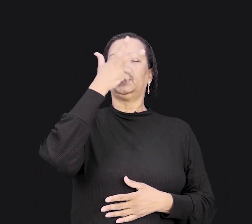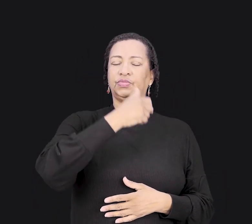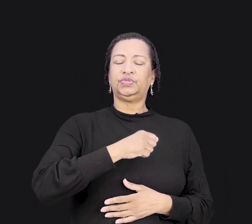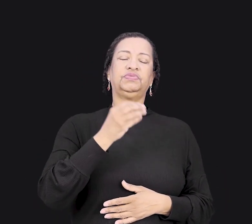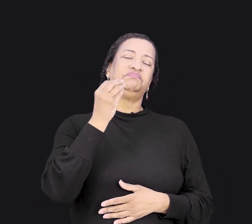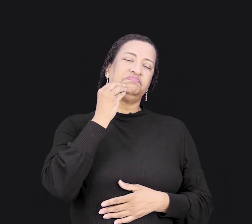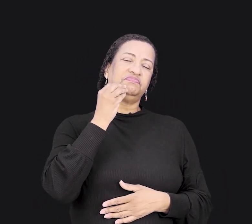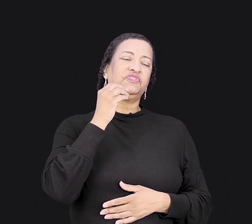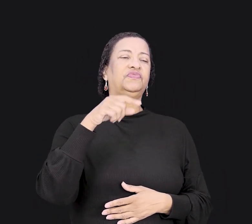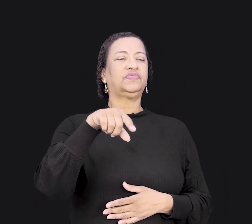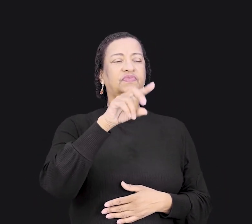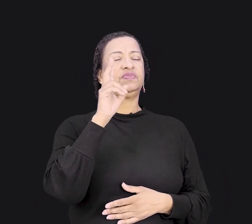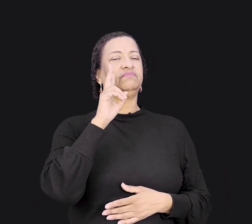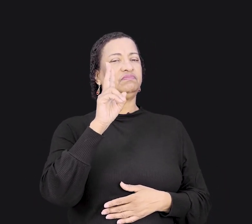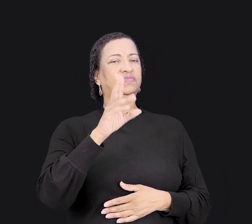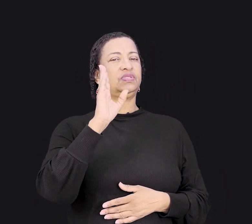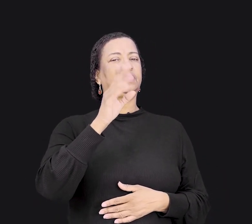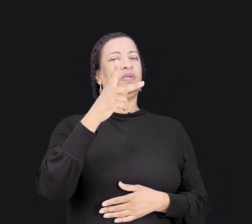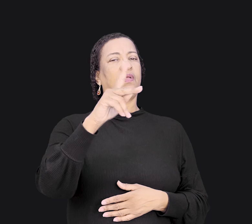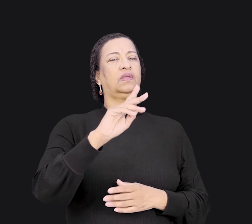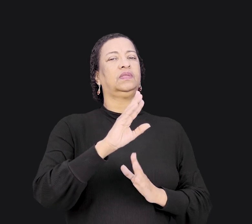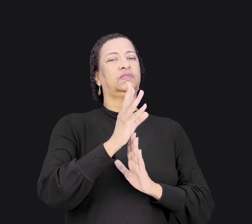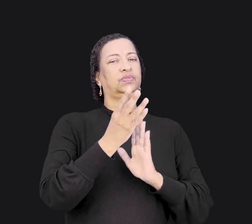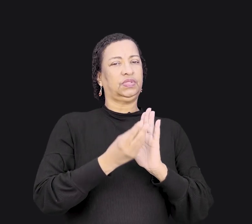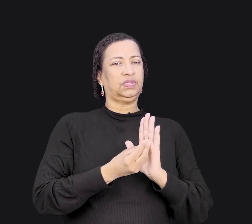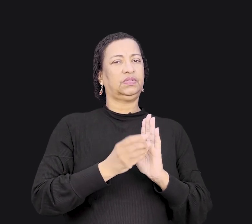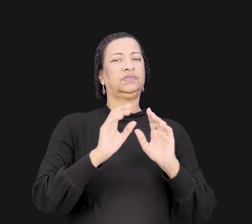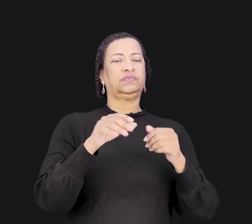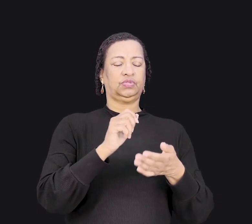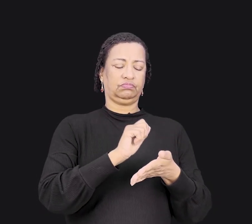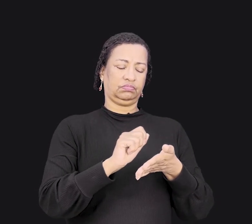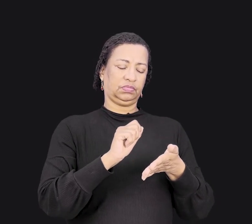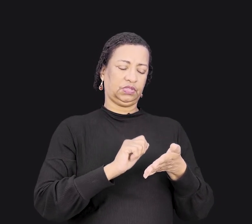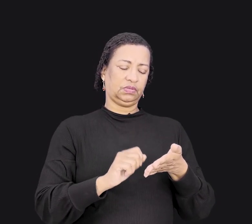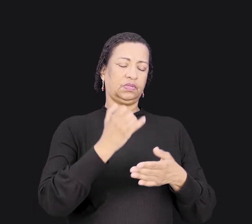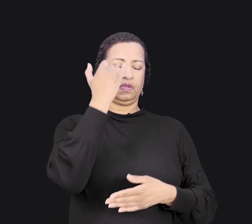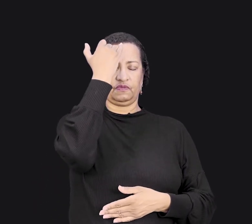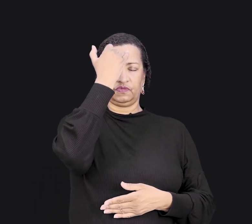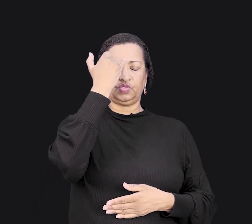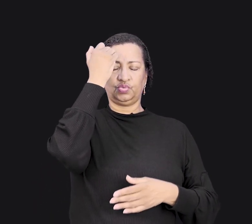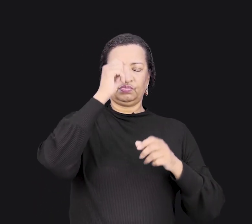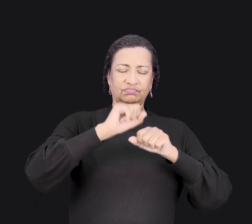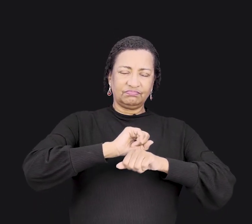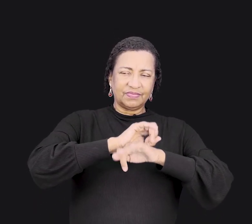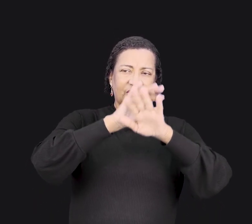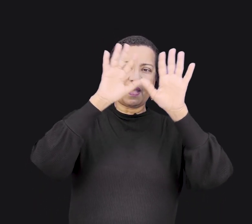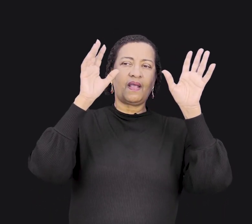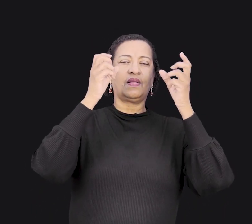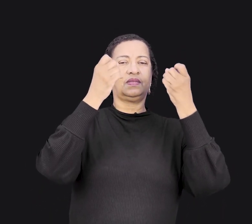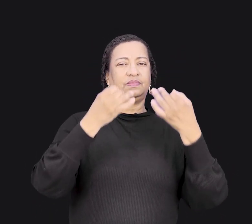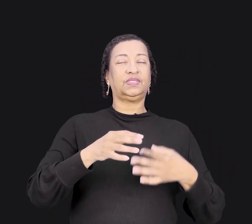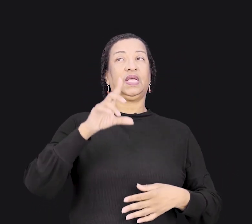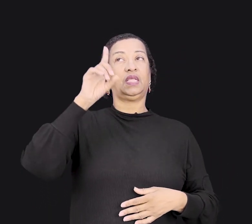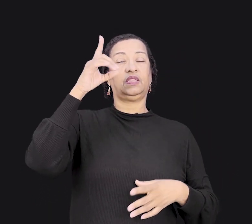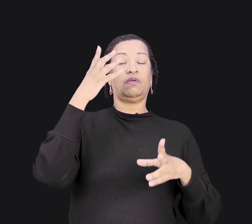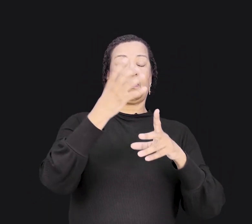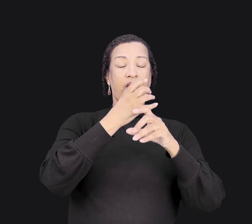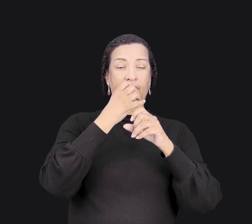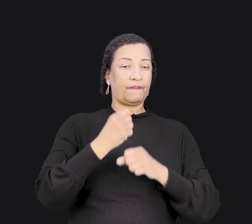você já tenha ouvido na sua igreja. Enquanto escreve, Judas deixa bem claro que Deus é poderoso para nos impedir de